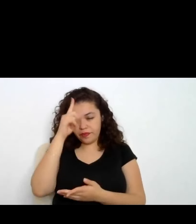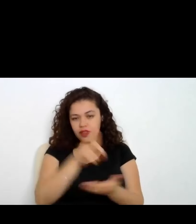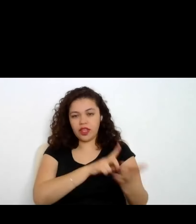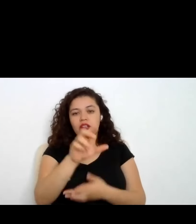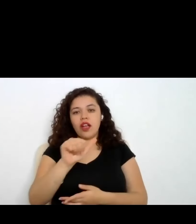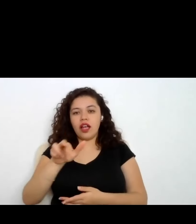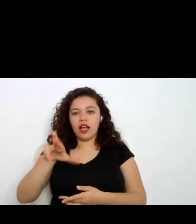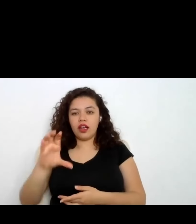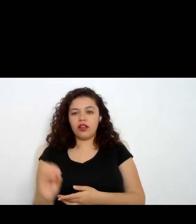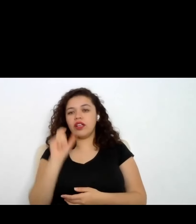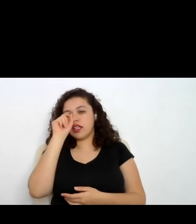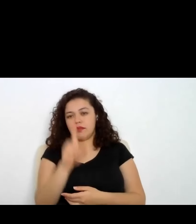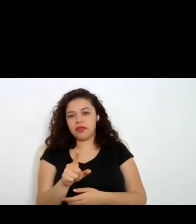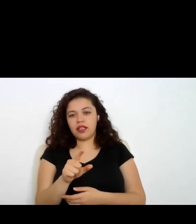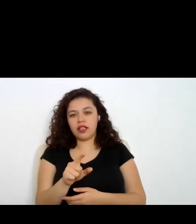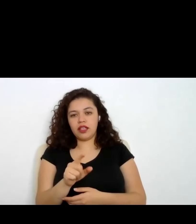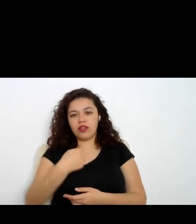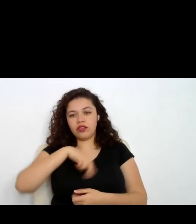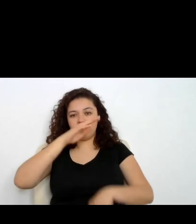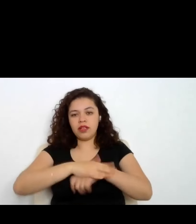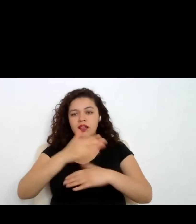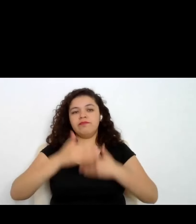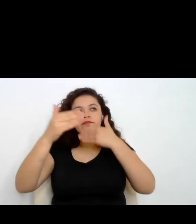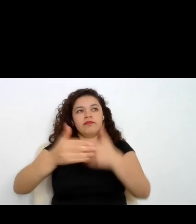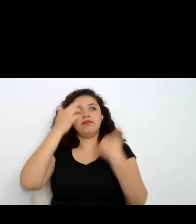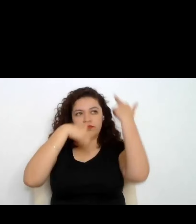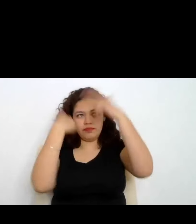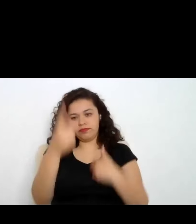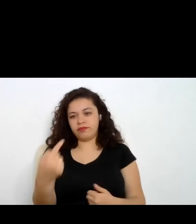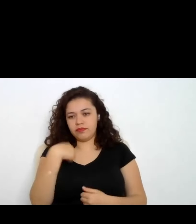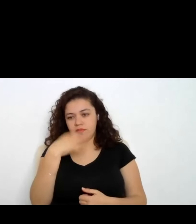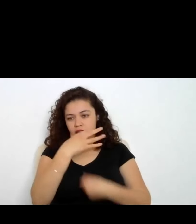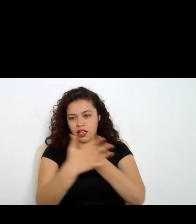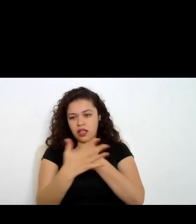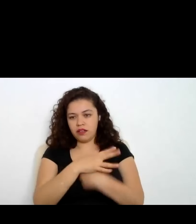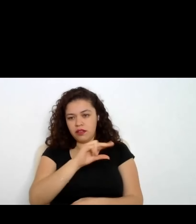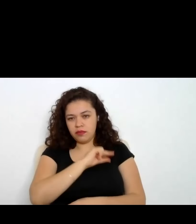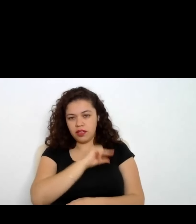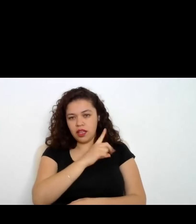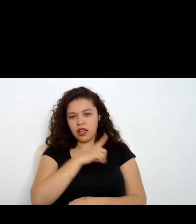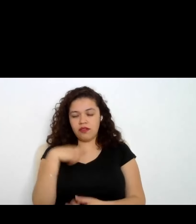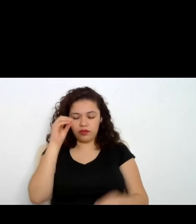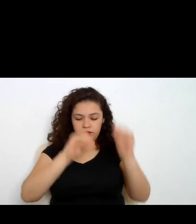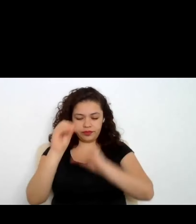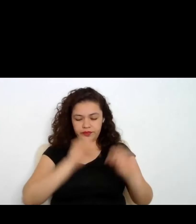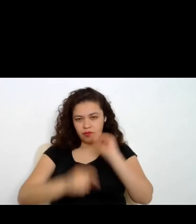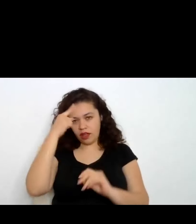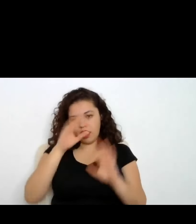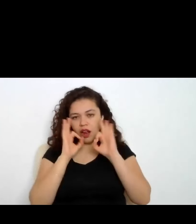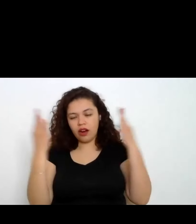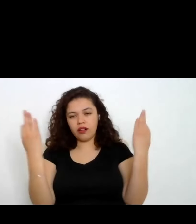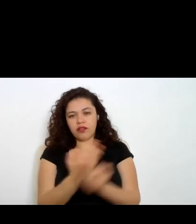también vamos a ver un poco más adelante. Yo tengo que poner en el aviso de privacidad de qué manera el titular